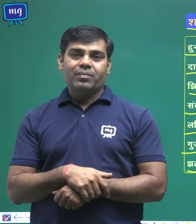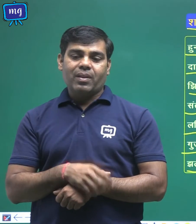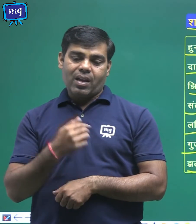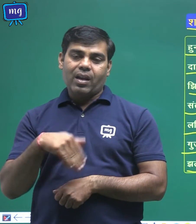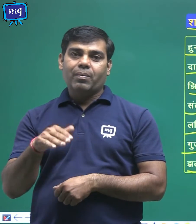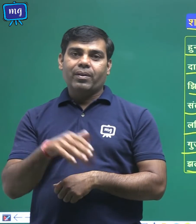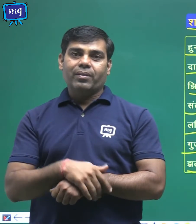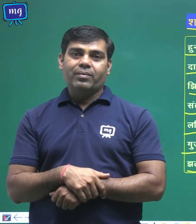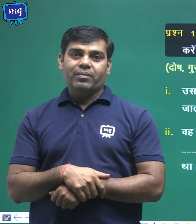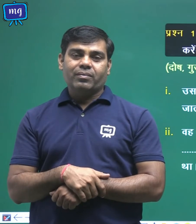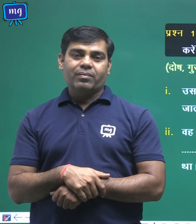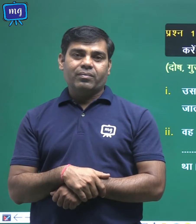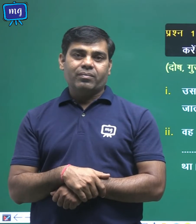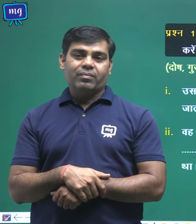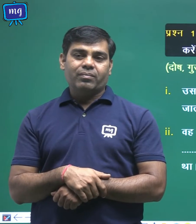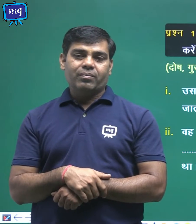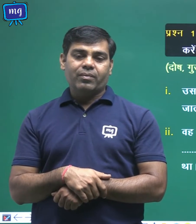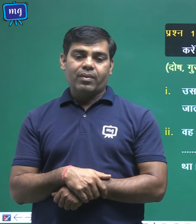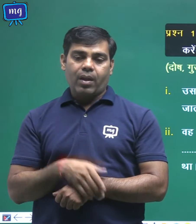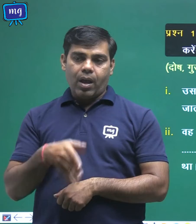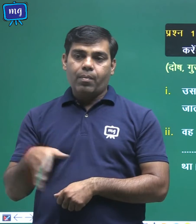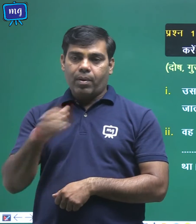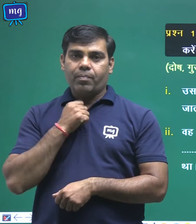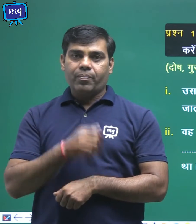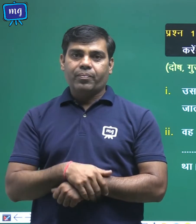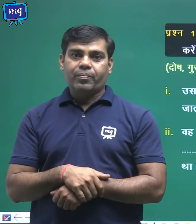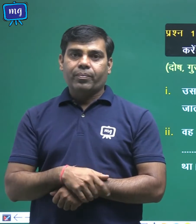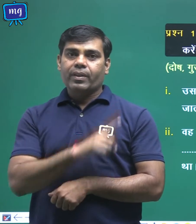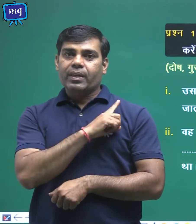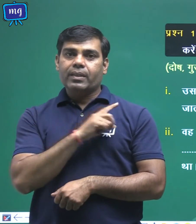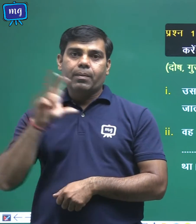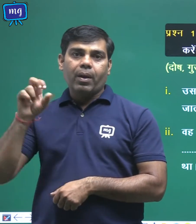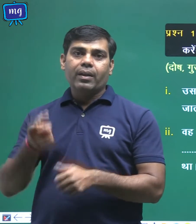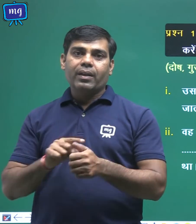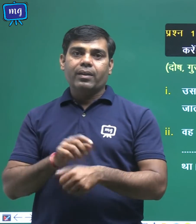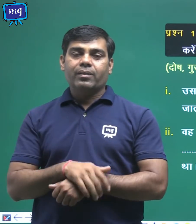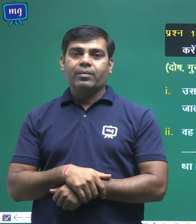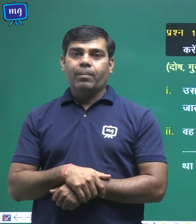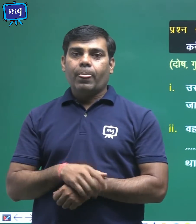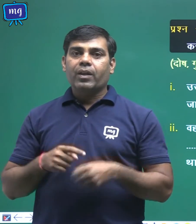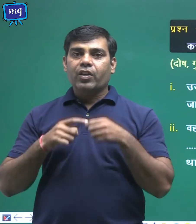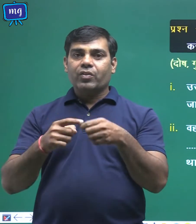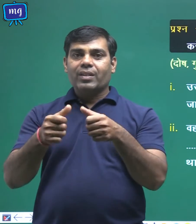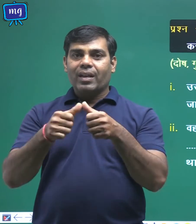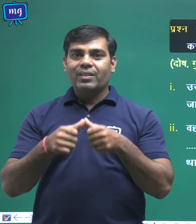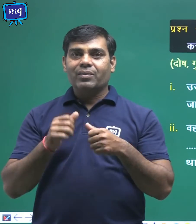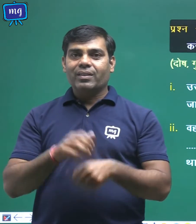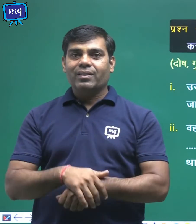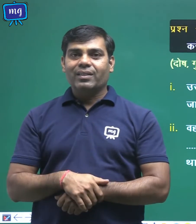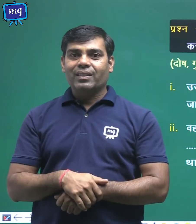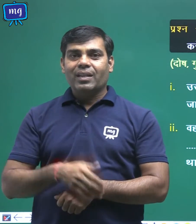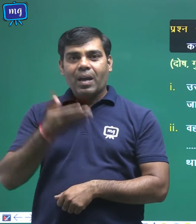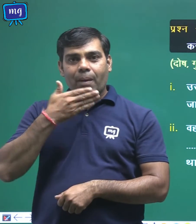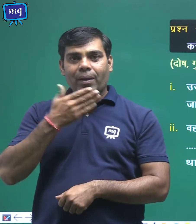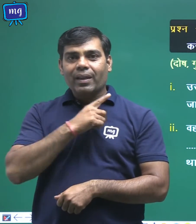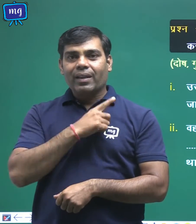आगे बढ़े। अब हम इस पाठ के प्रश्नोत्तर